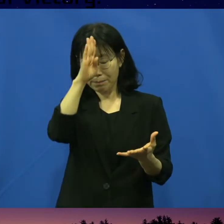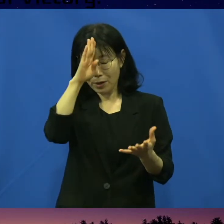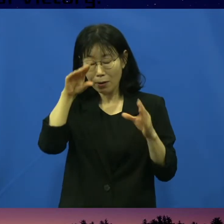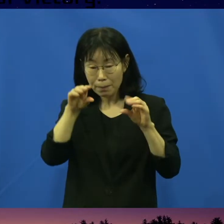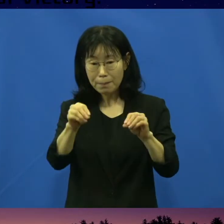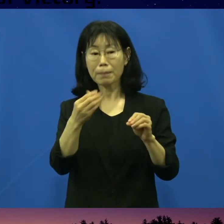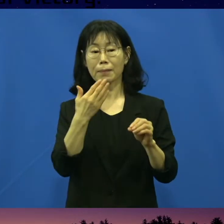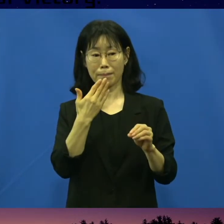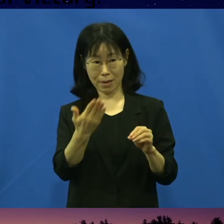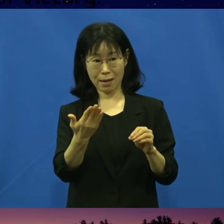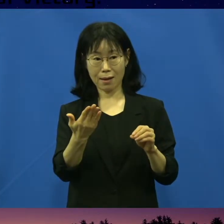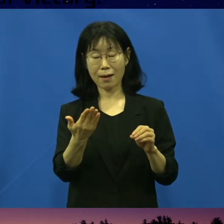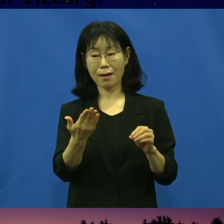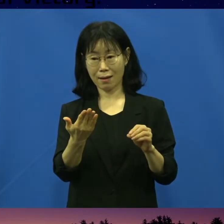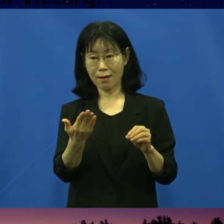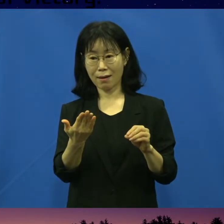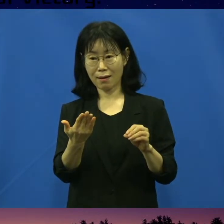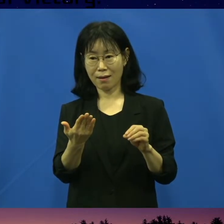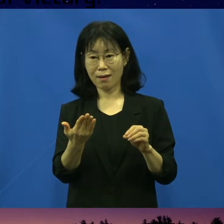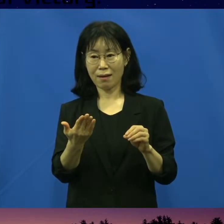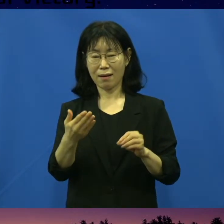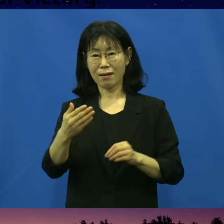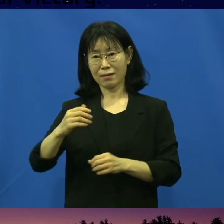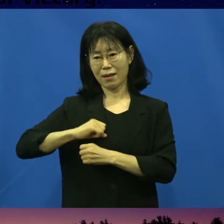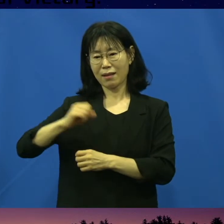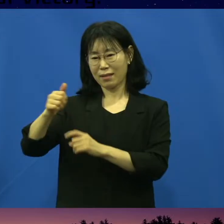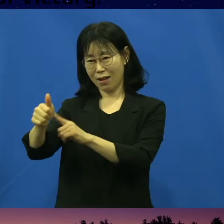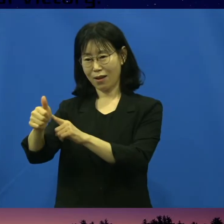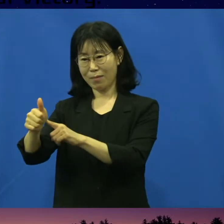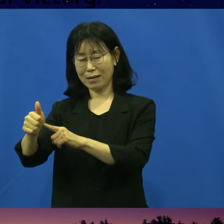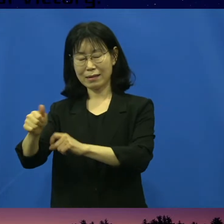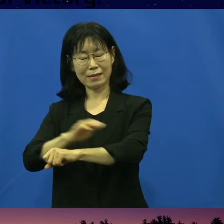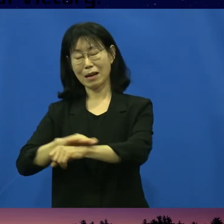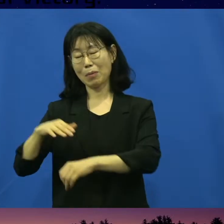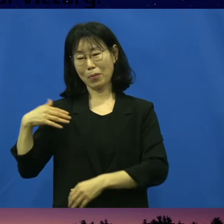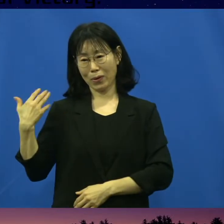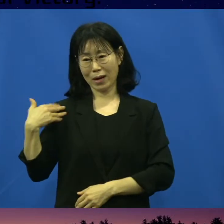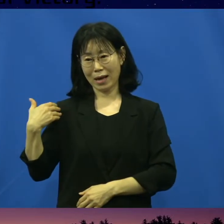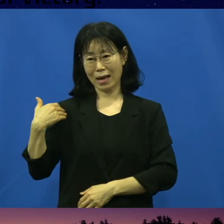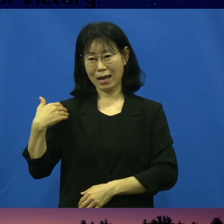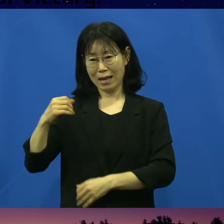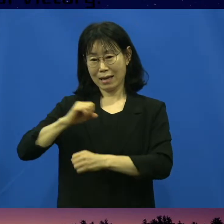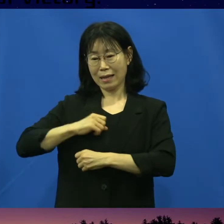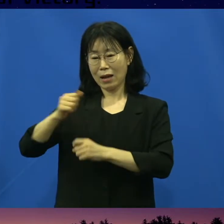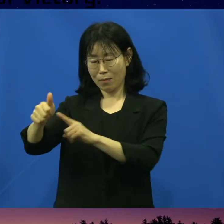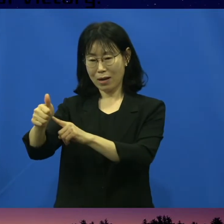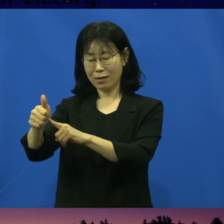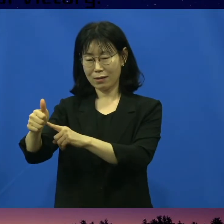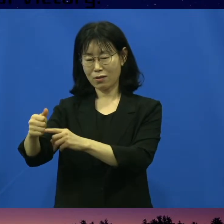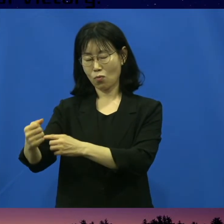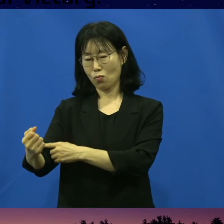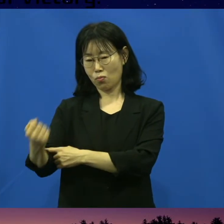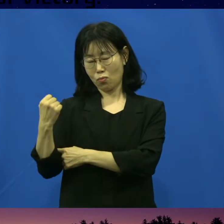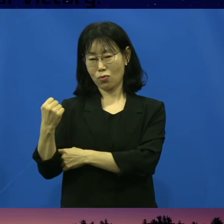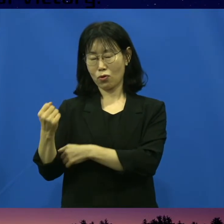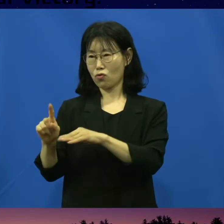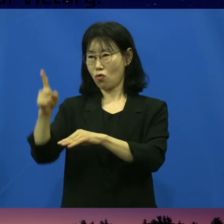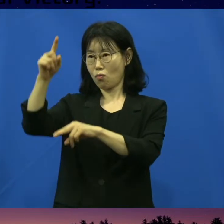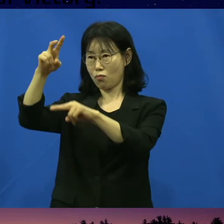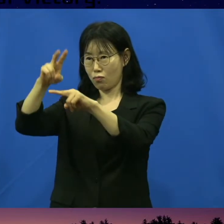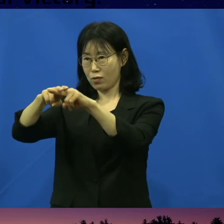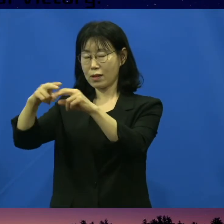나만의 행동을 보면 세계관이 드러나요. 그가 어떻게 살아왔는가. 그는 아직도 자신이 가진 권력의 힘을 믿고 있는 거예요.